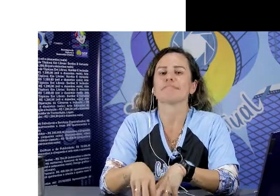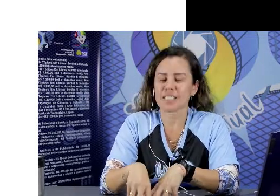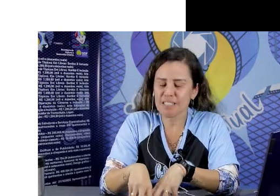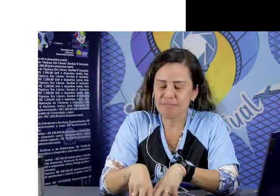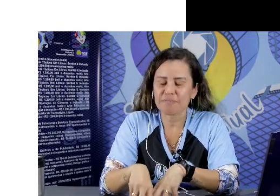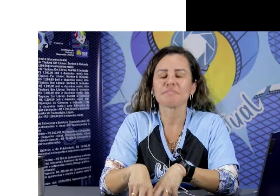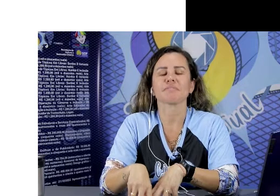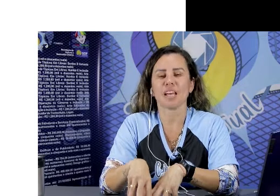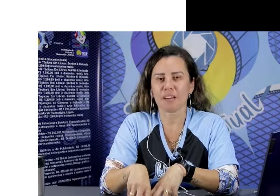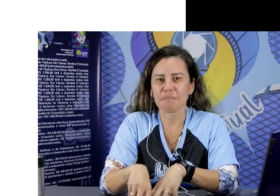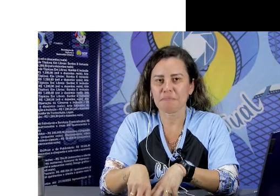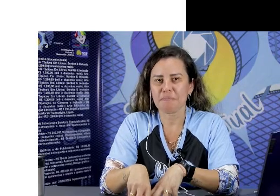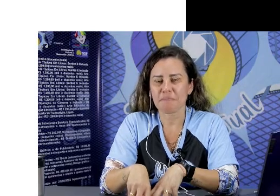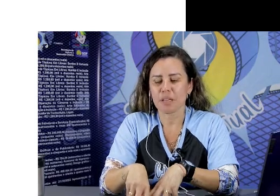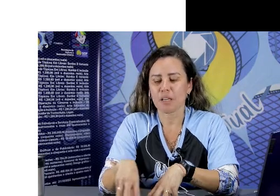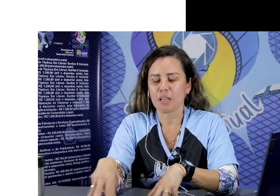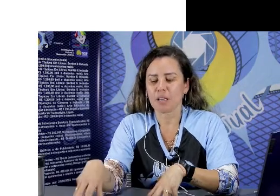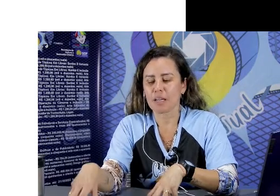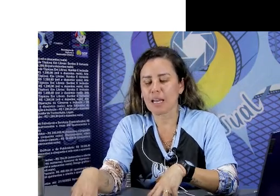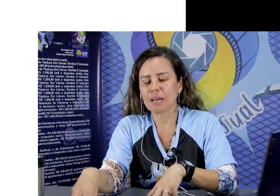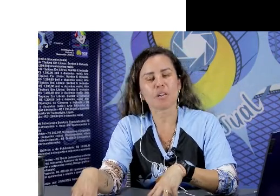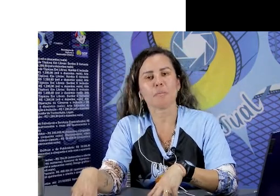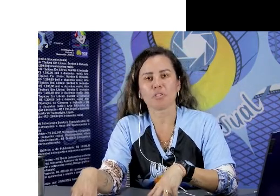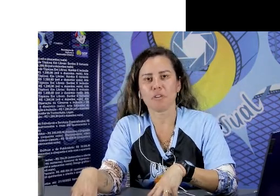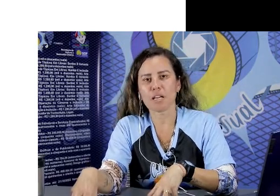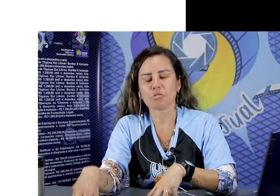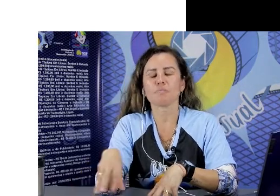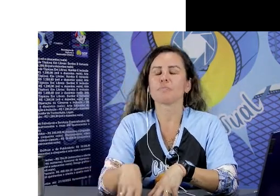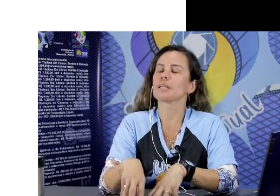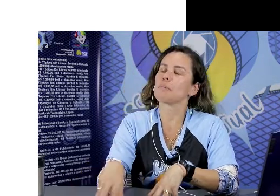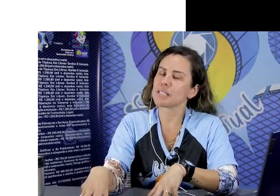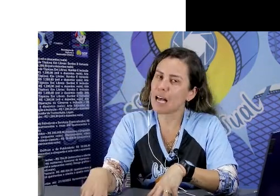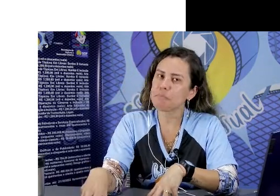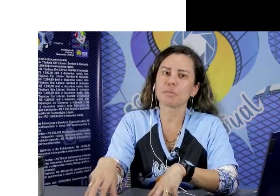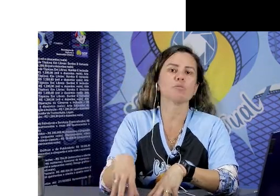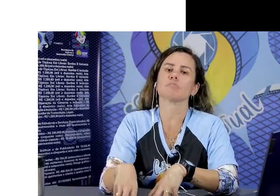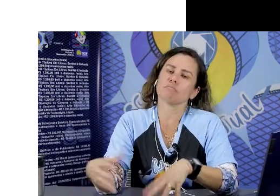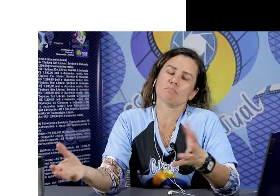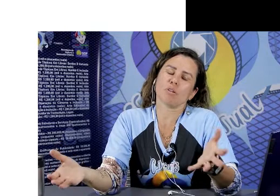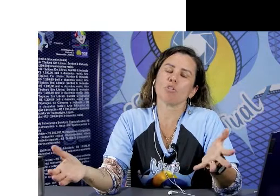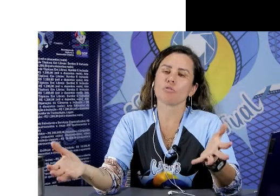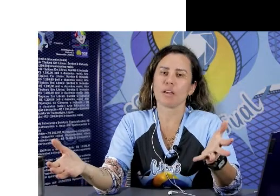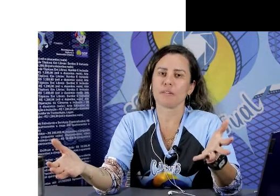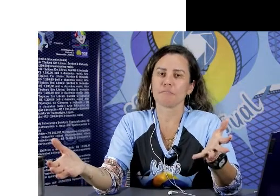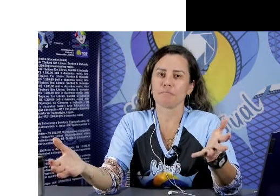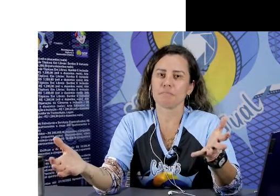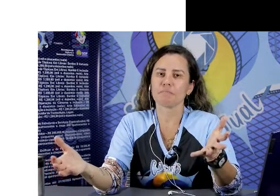Sim, é. Claro que é mais fácil, que é mais rápido, lógico que é,